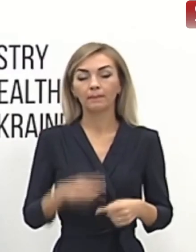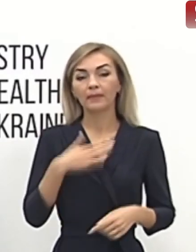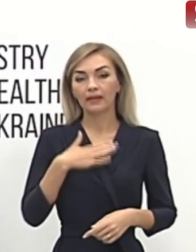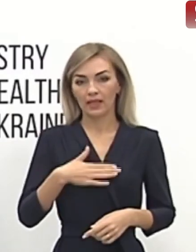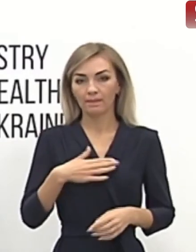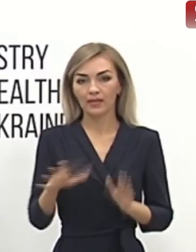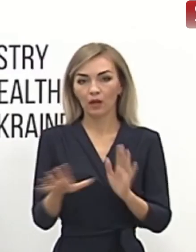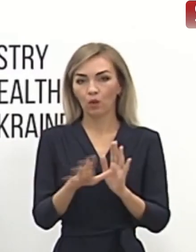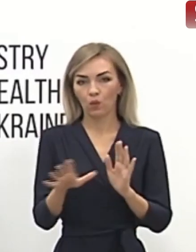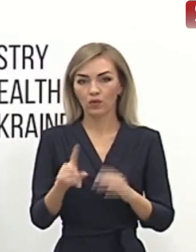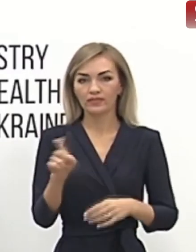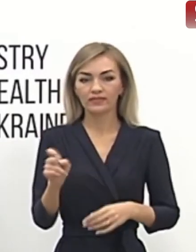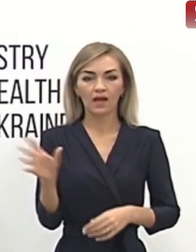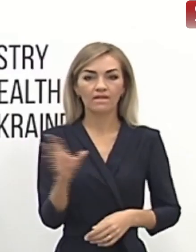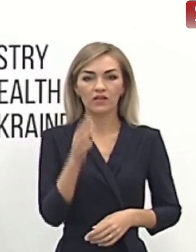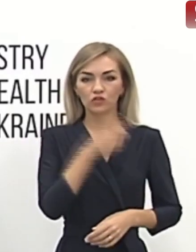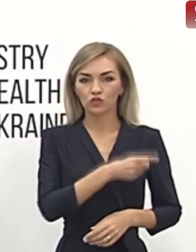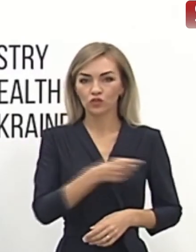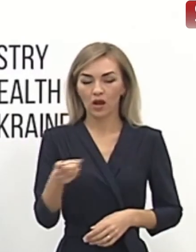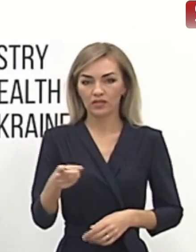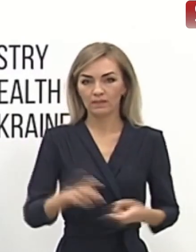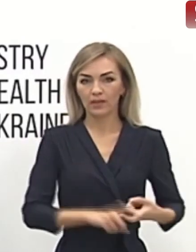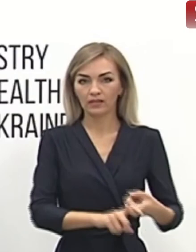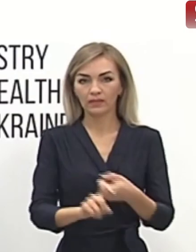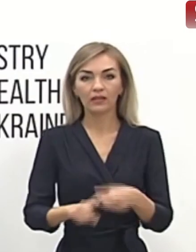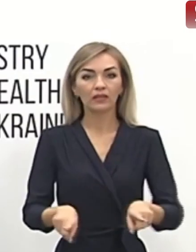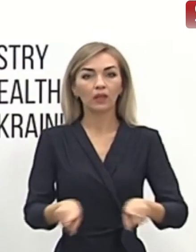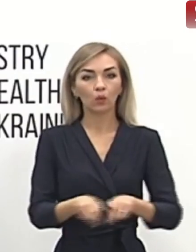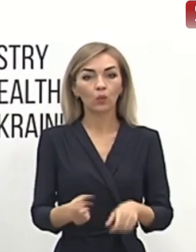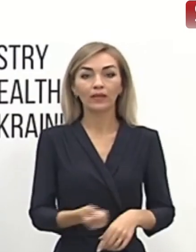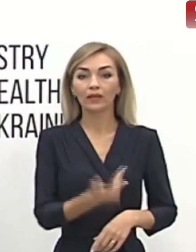приємний рекорд за весь час пандемії. Такої кількості одужавших в нас ще не було.